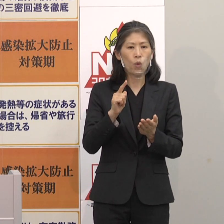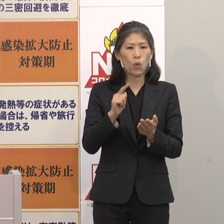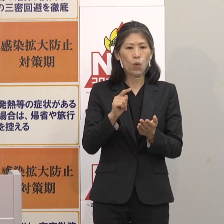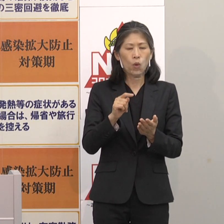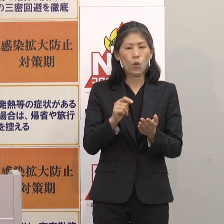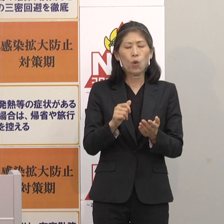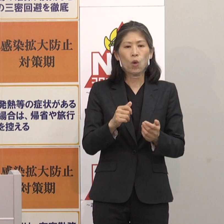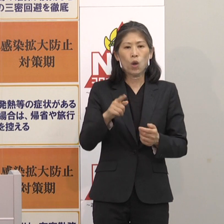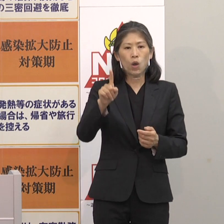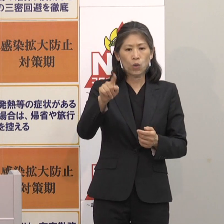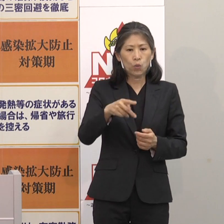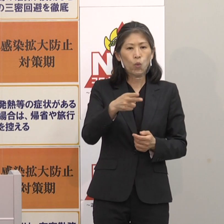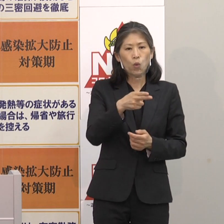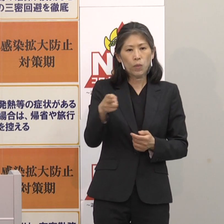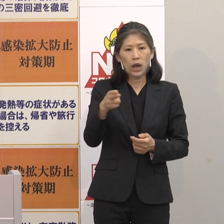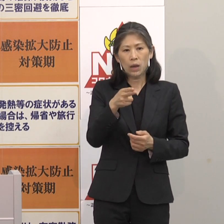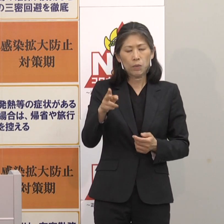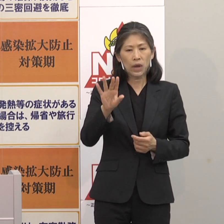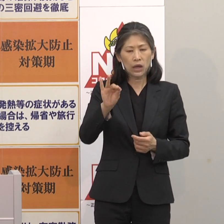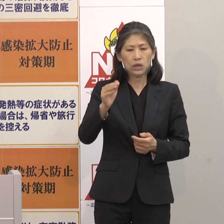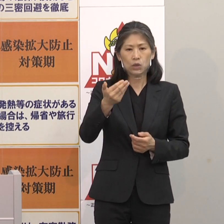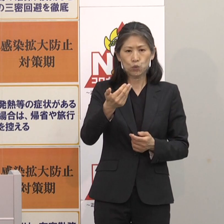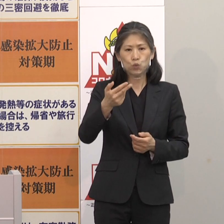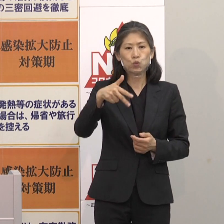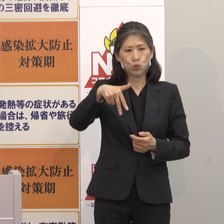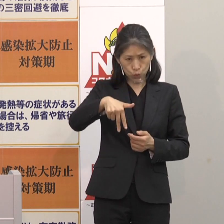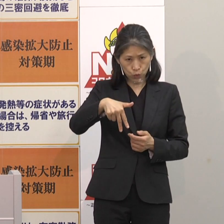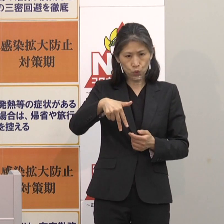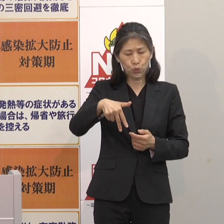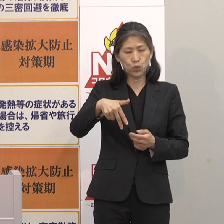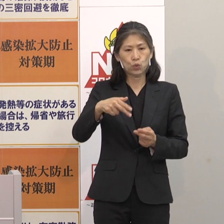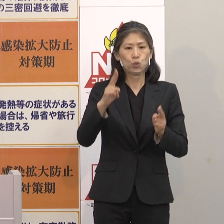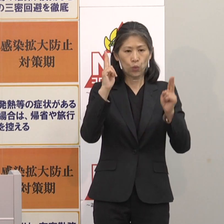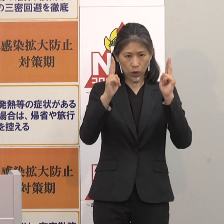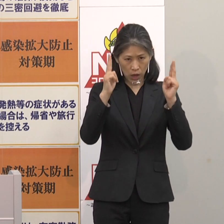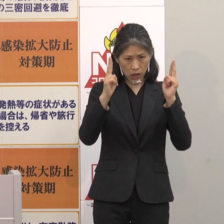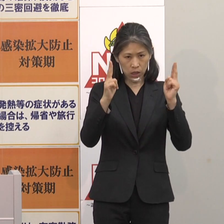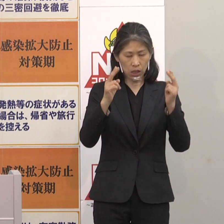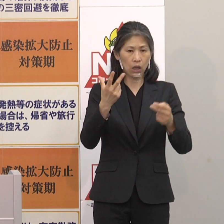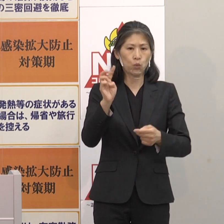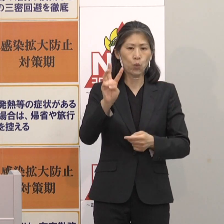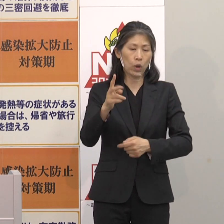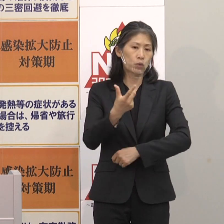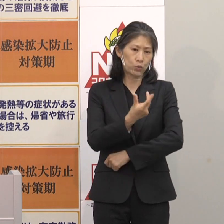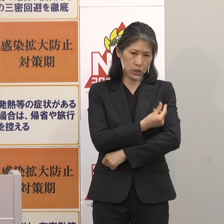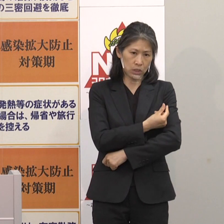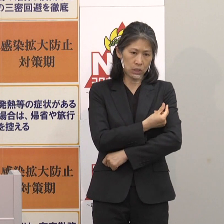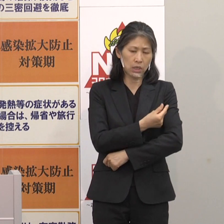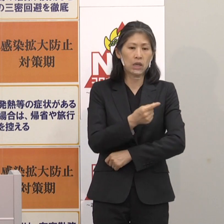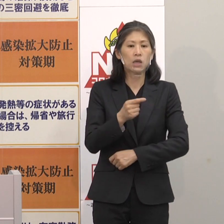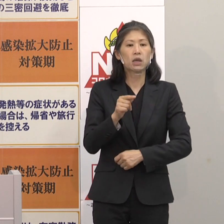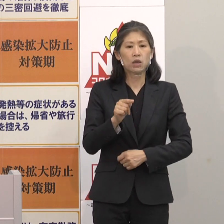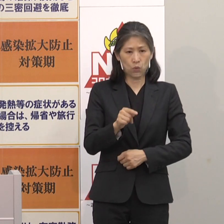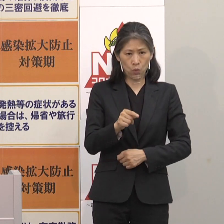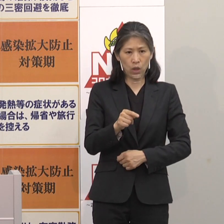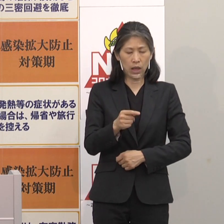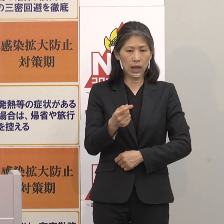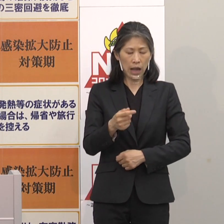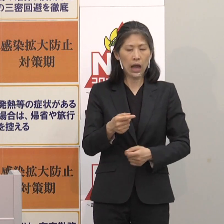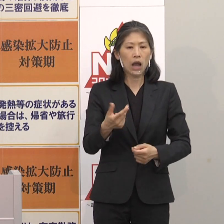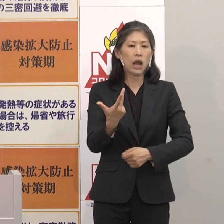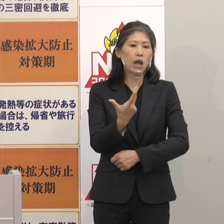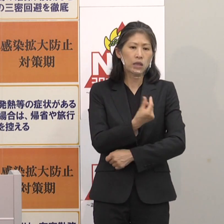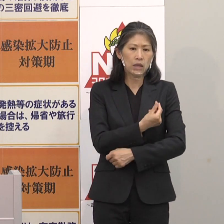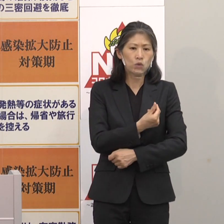のいわゆるノババックスの接種について各市町関係機関と調整していましたが接種を実